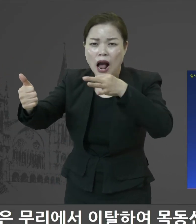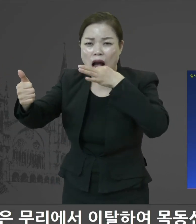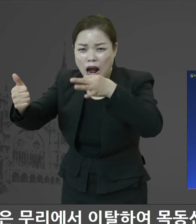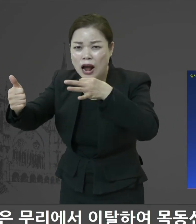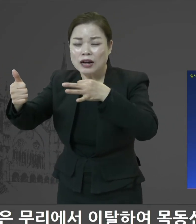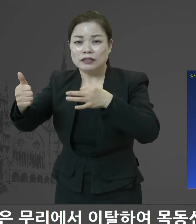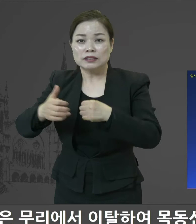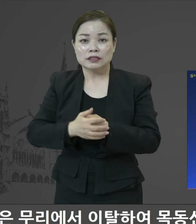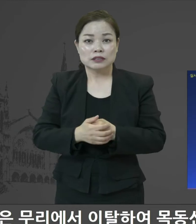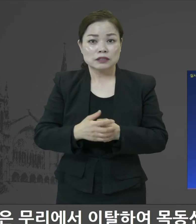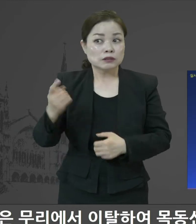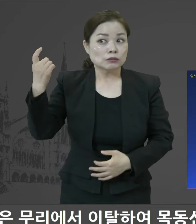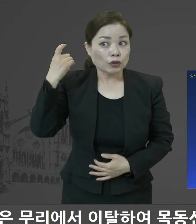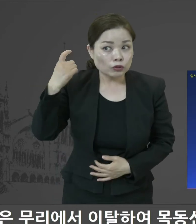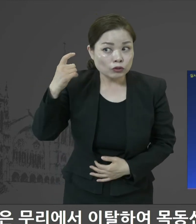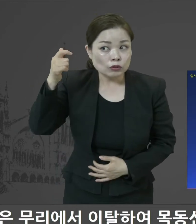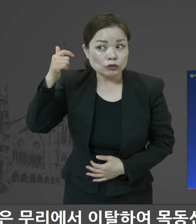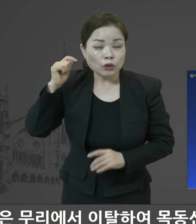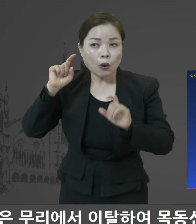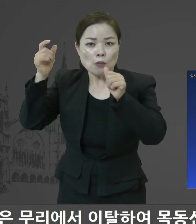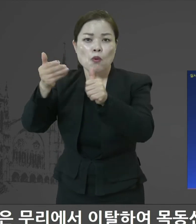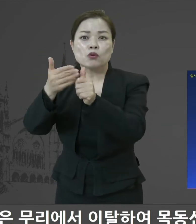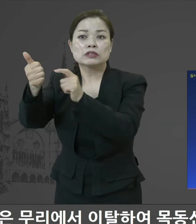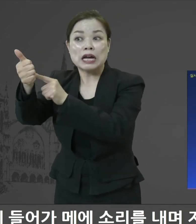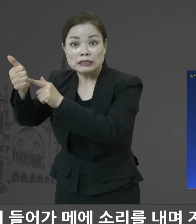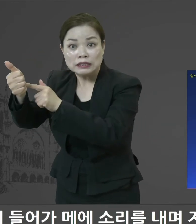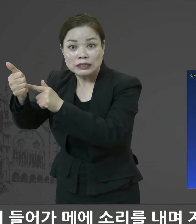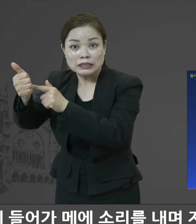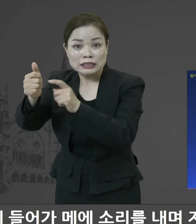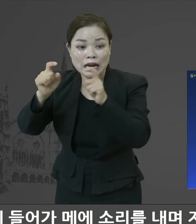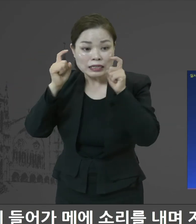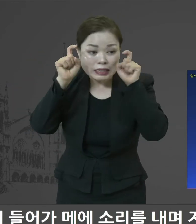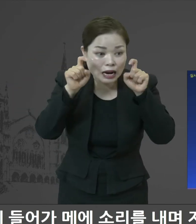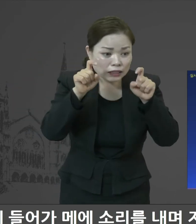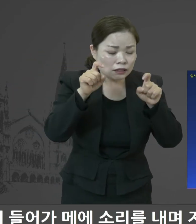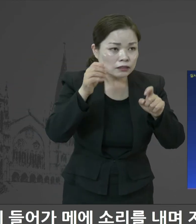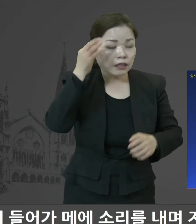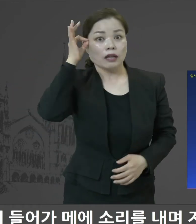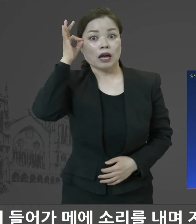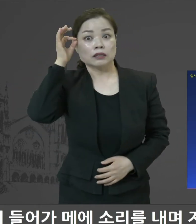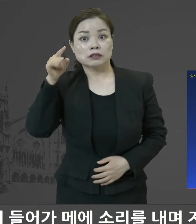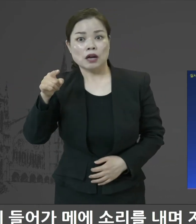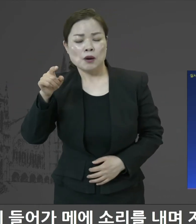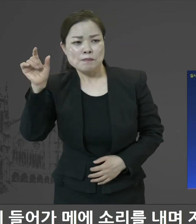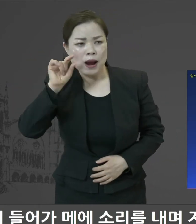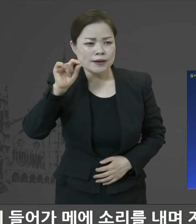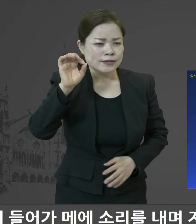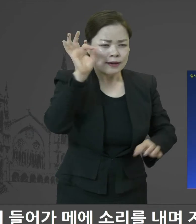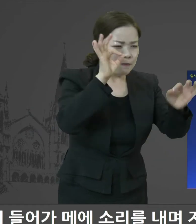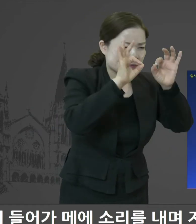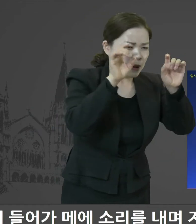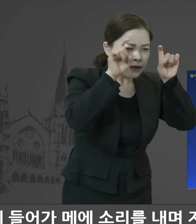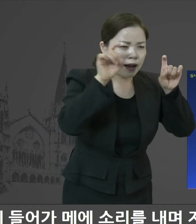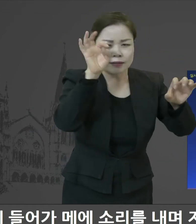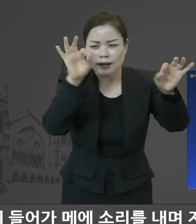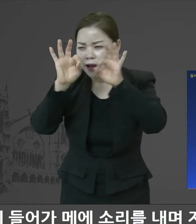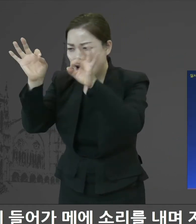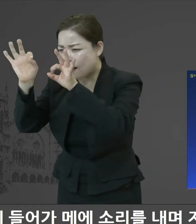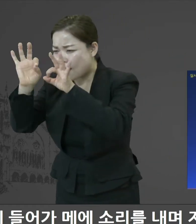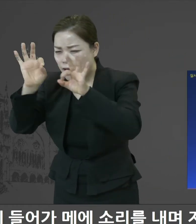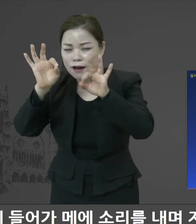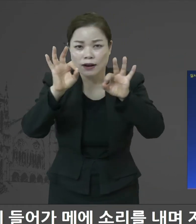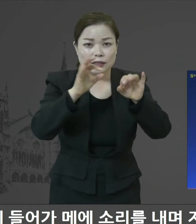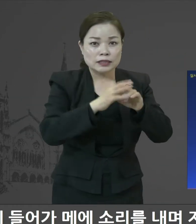겁니다. 그러면 그 음성을 들은 목동, 자신의 양을 잃어버렸다고 깨달은 목동은 빨리 양을 찾습니다. 양을